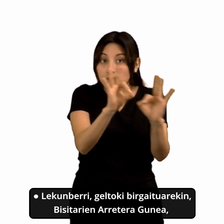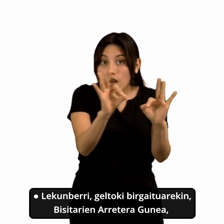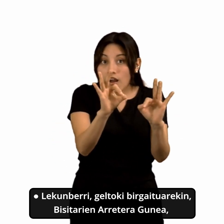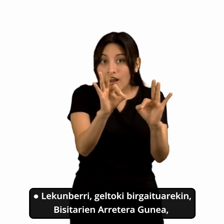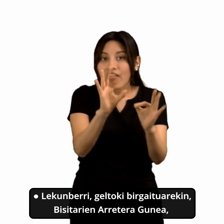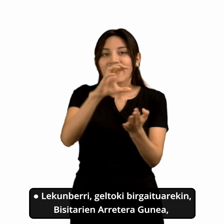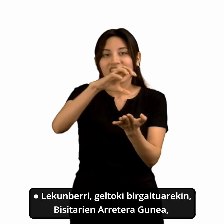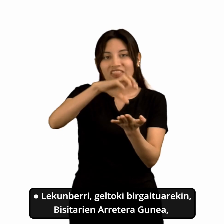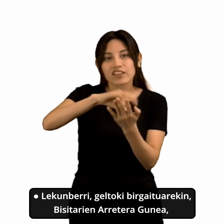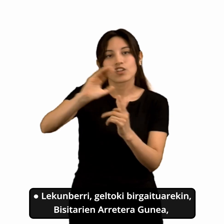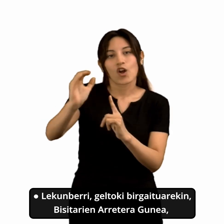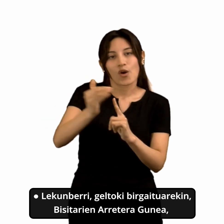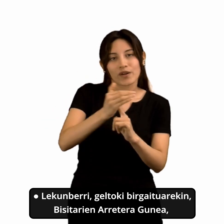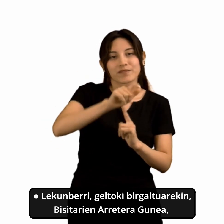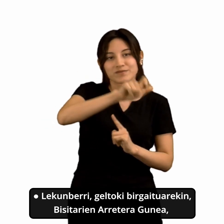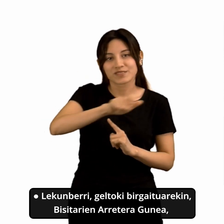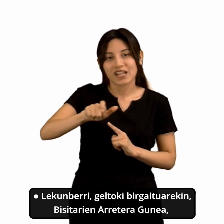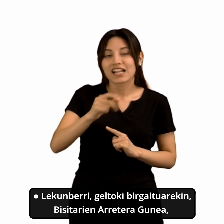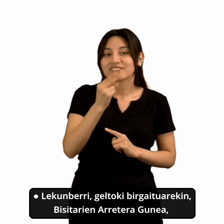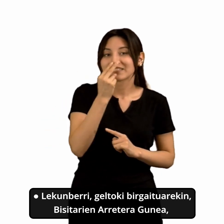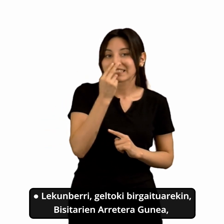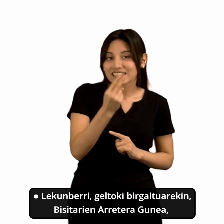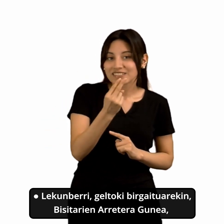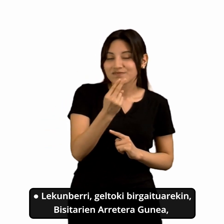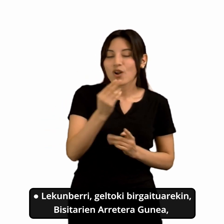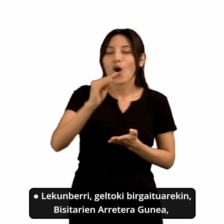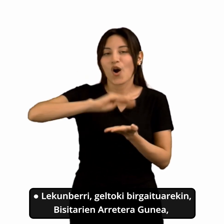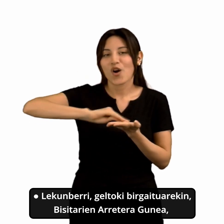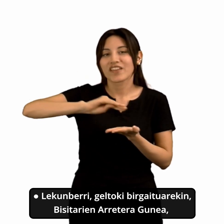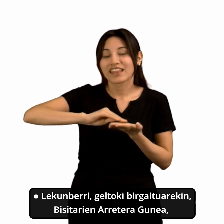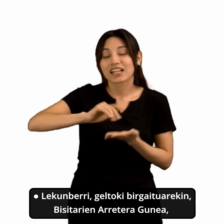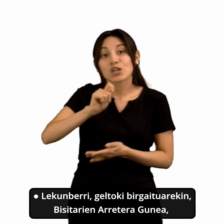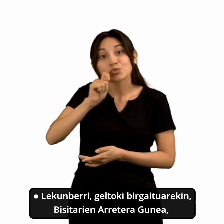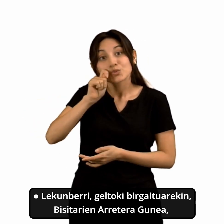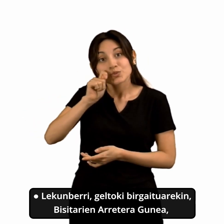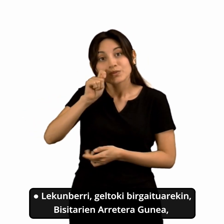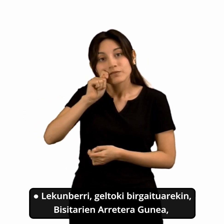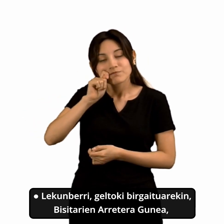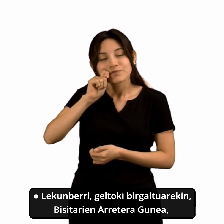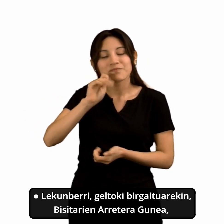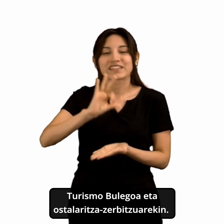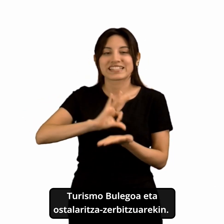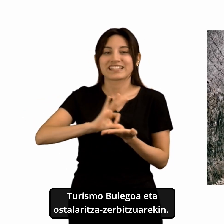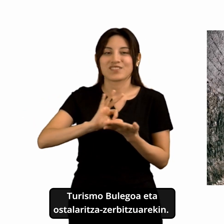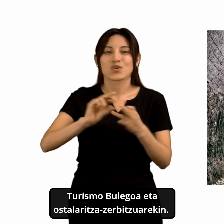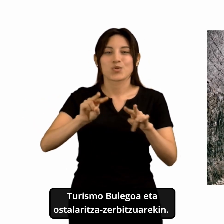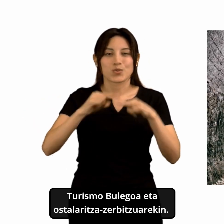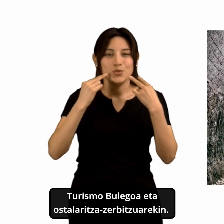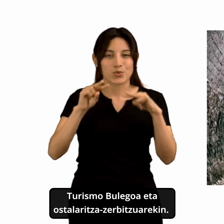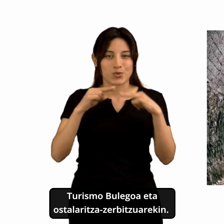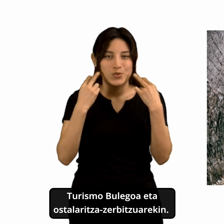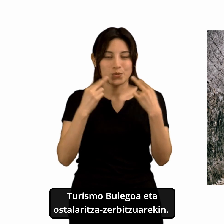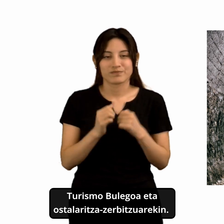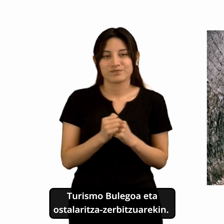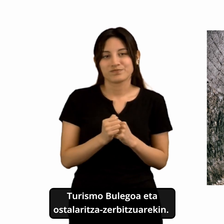Lekunberri, geltoki birgaituarekin, bisitarien arretagunea, turismo bulegoa